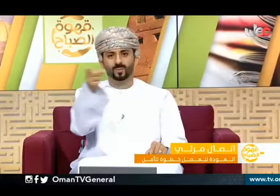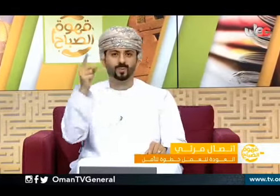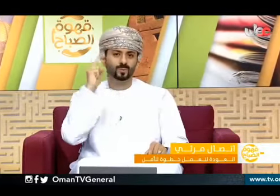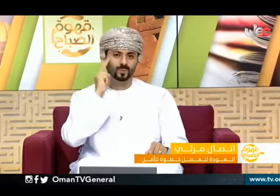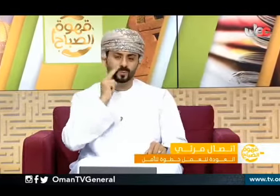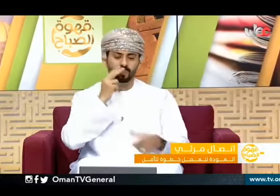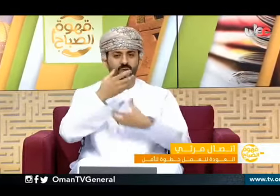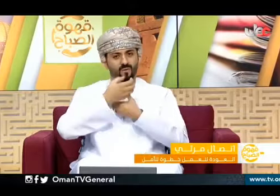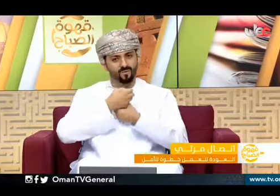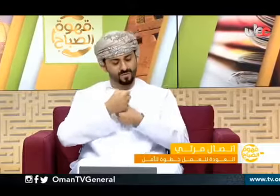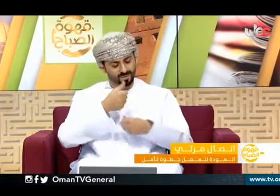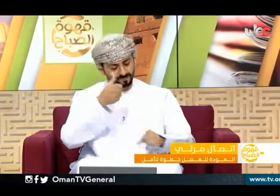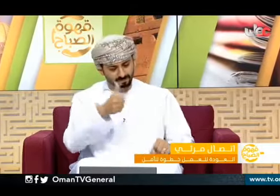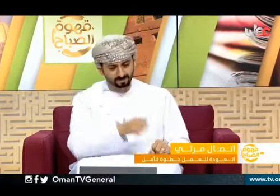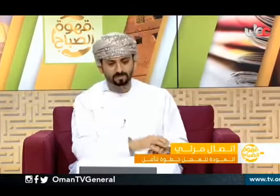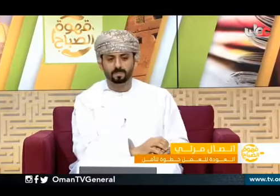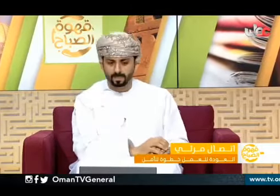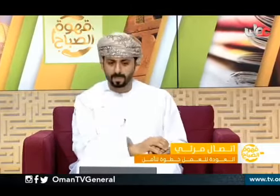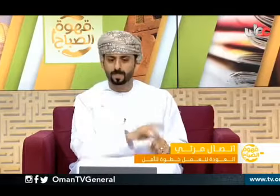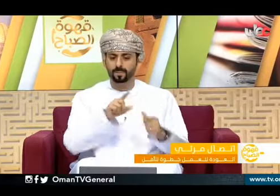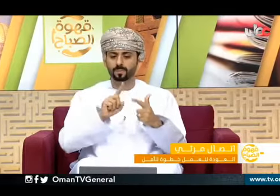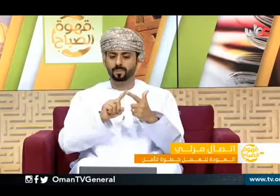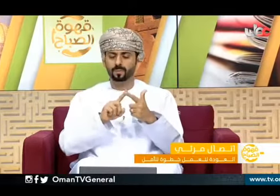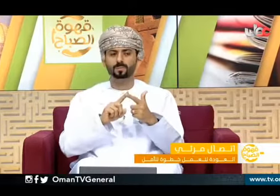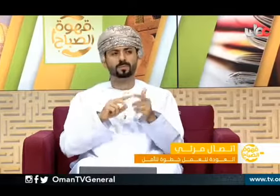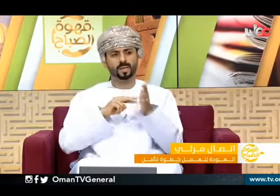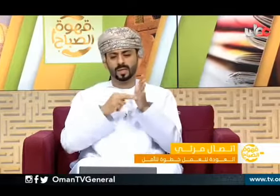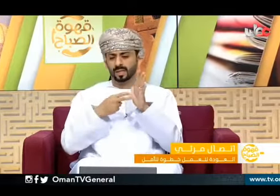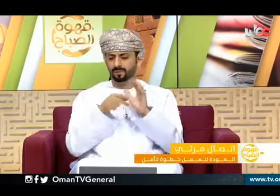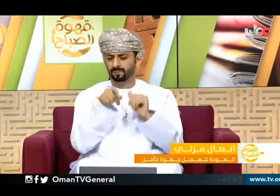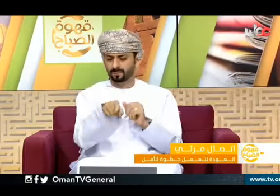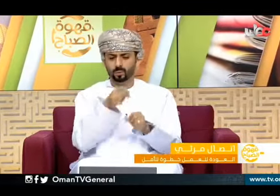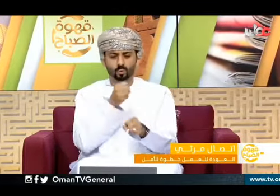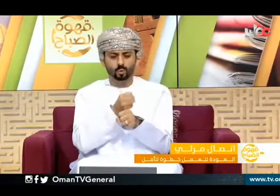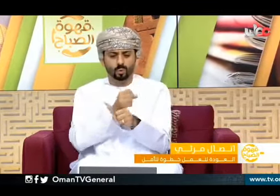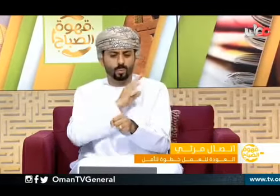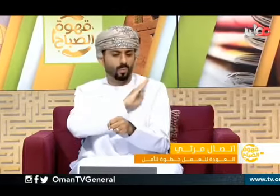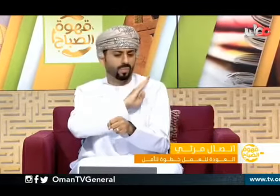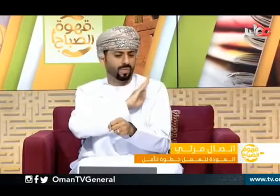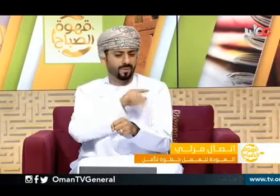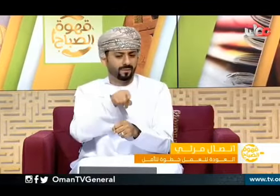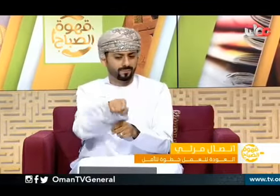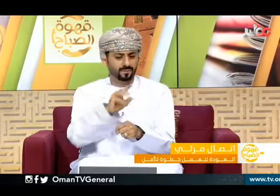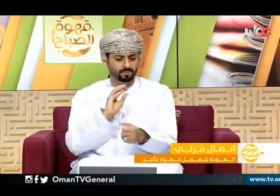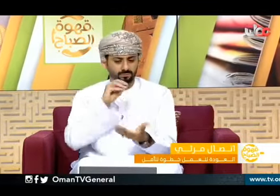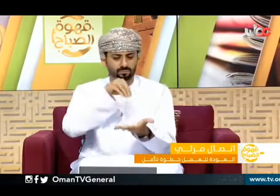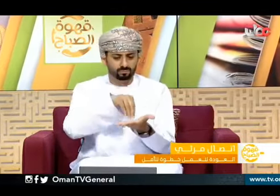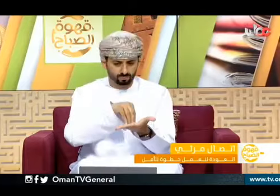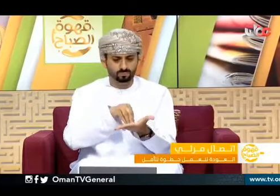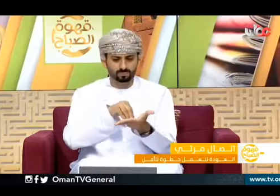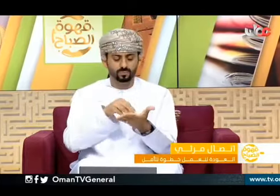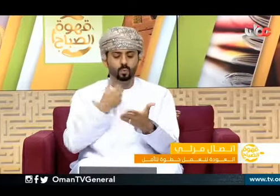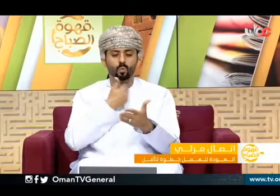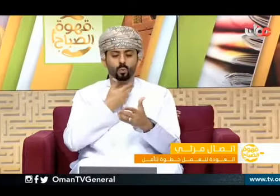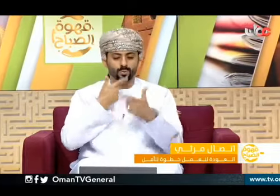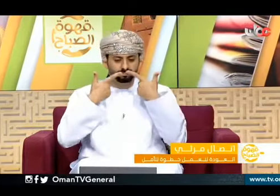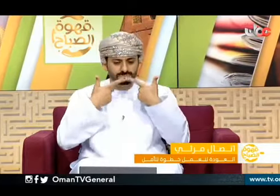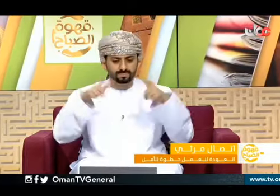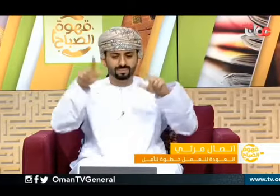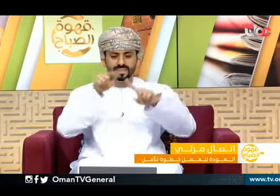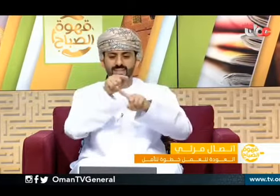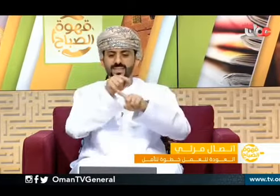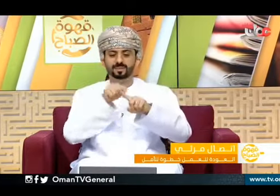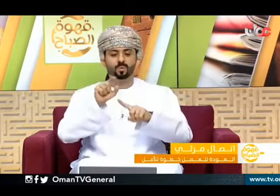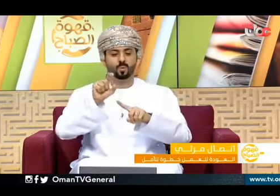المعلومات، وبحيث يكون المجتمع واعي، وخاصة فئة ذوي الإعاقة السمعية. السؤال الثاني بالنسبة للموظفين